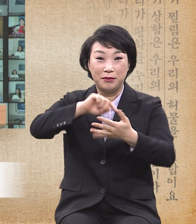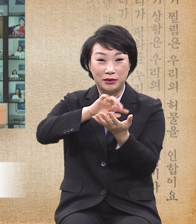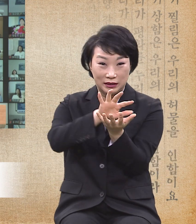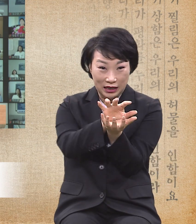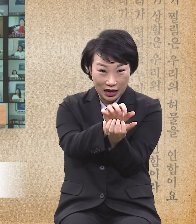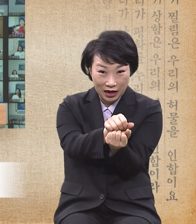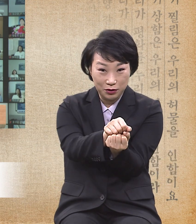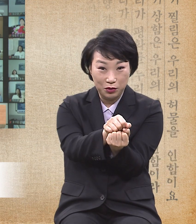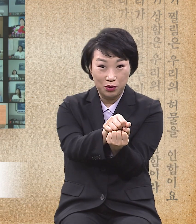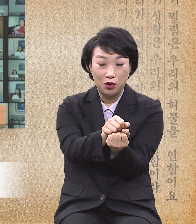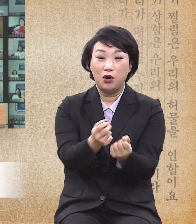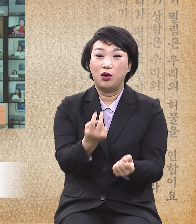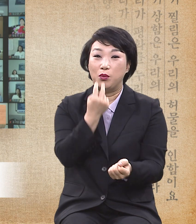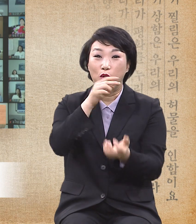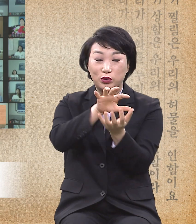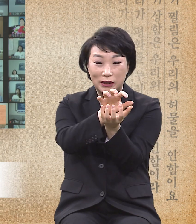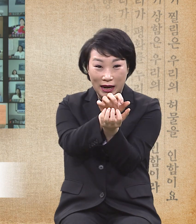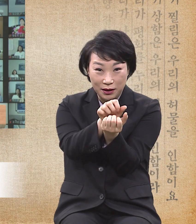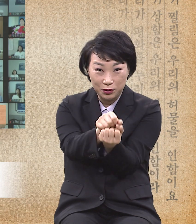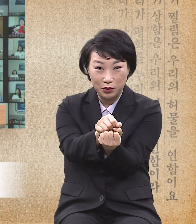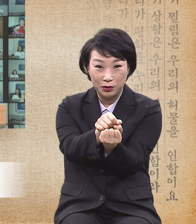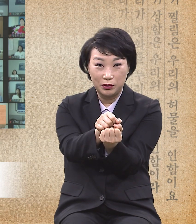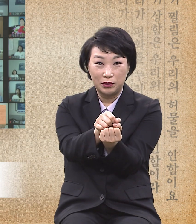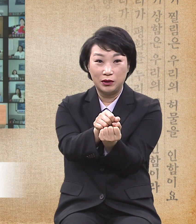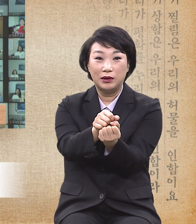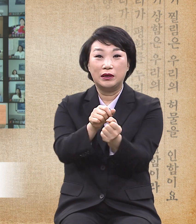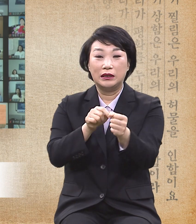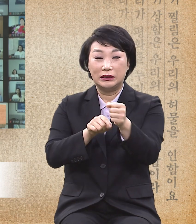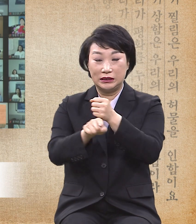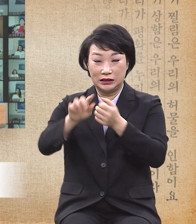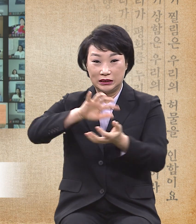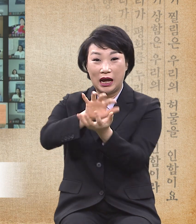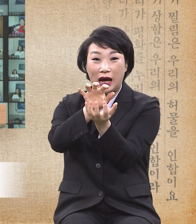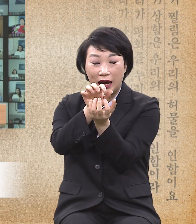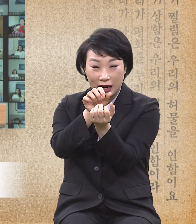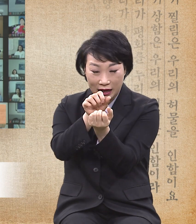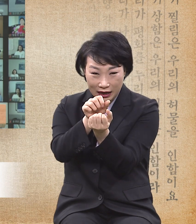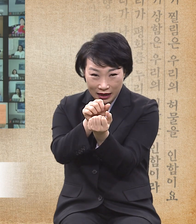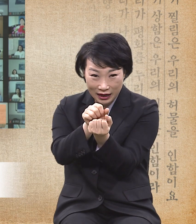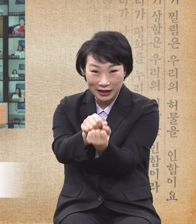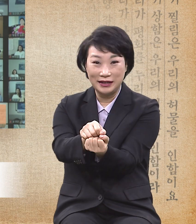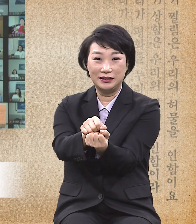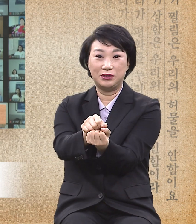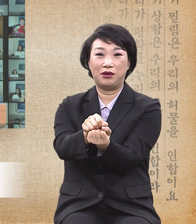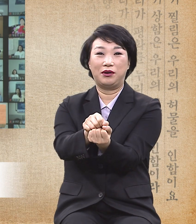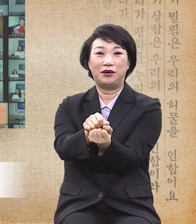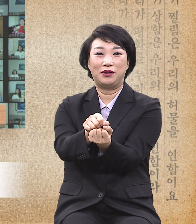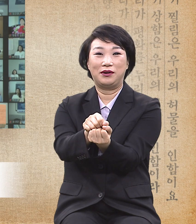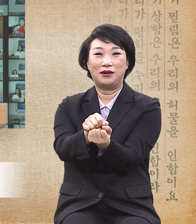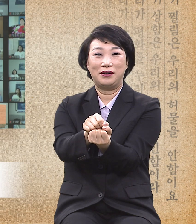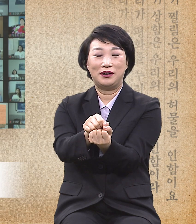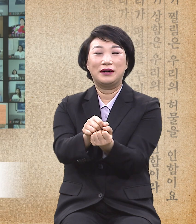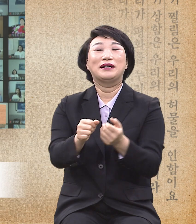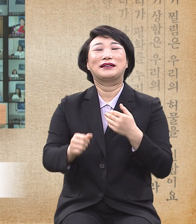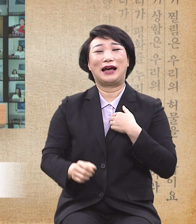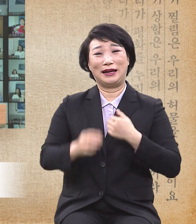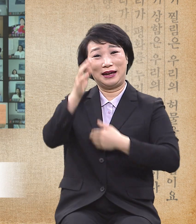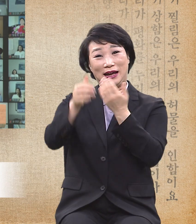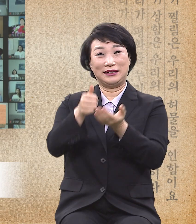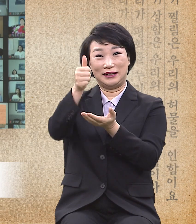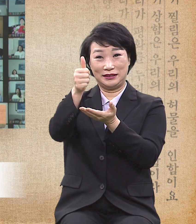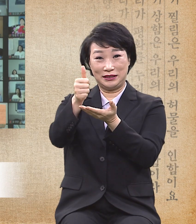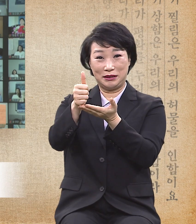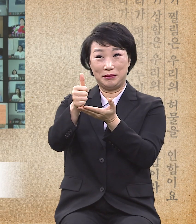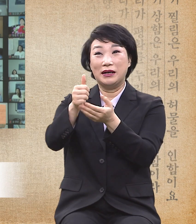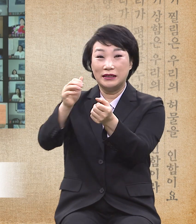다하고 목숨을 다하고 뜻을 다 해서 나의